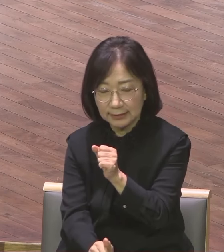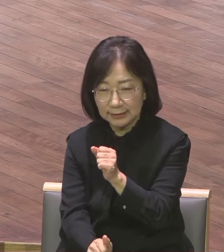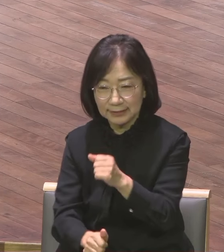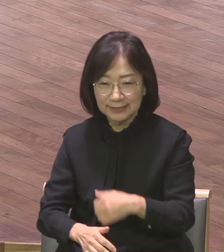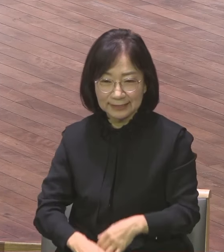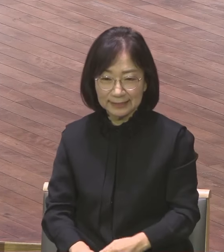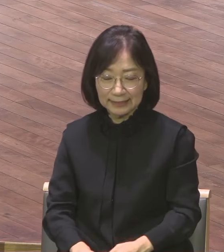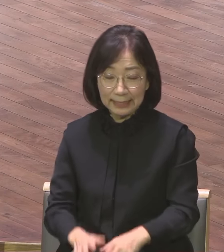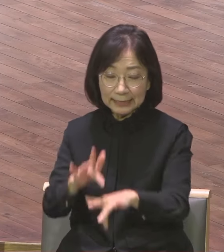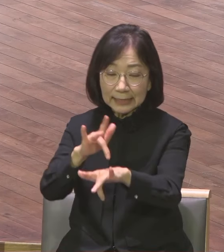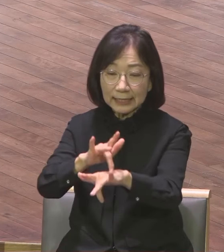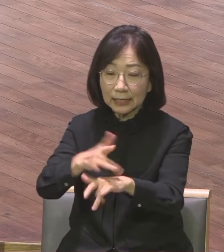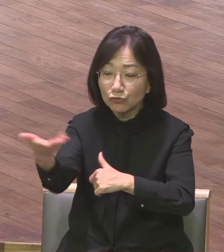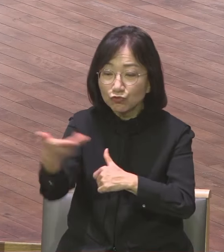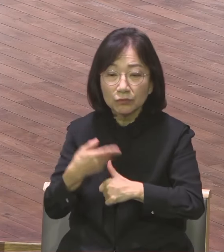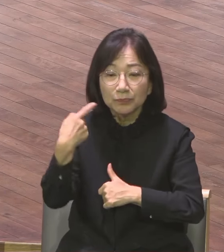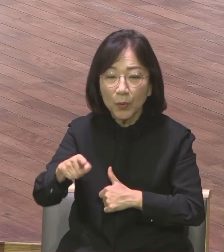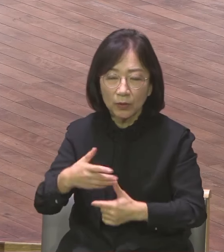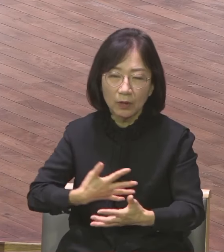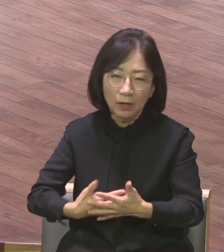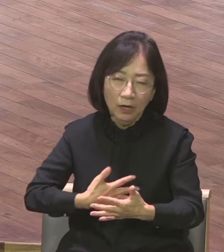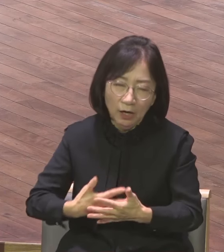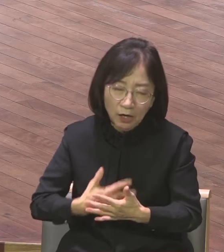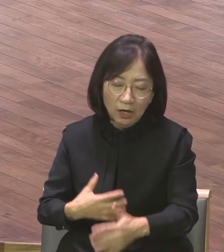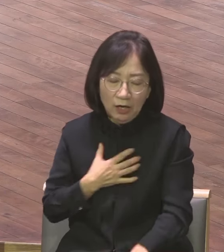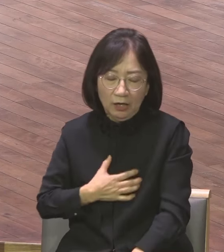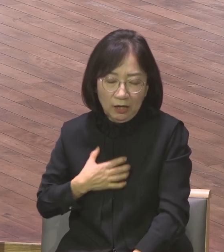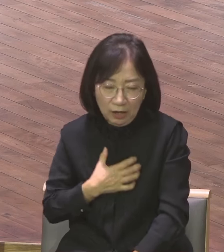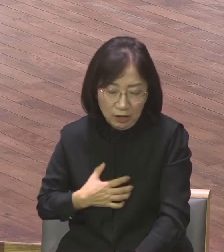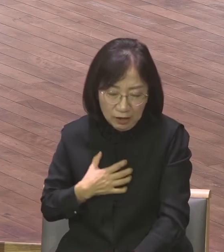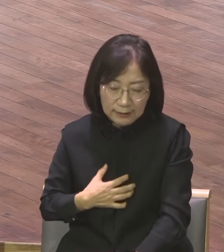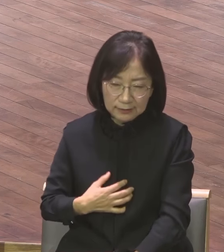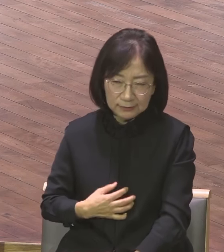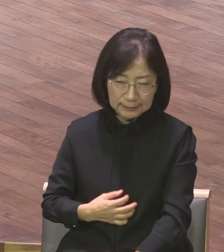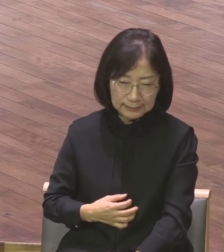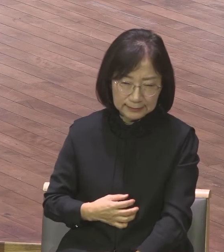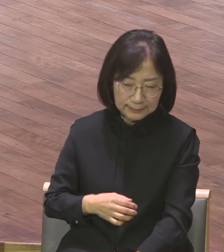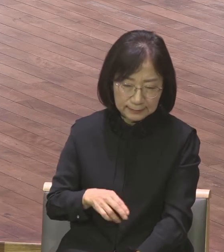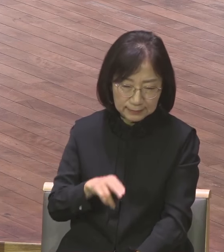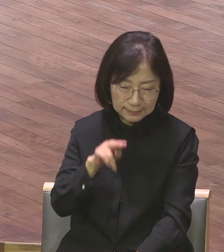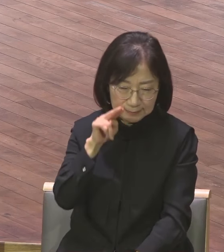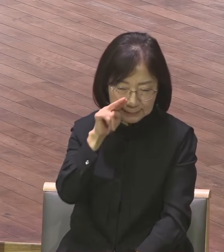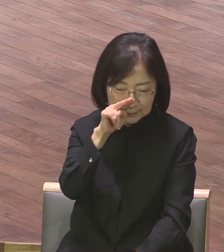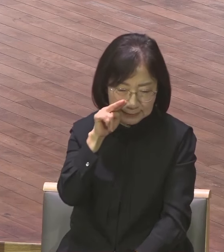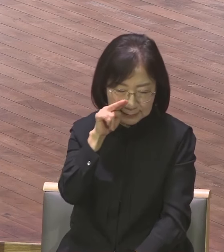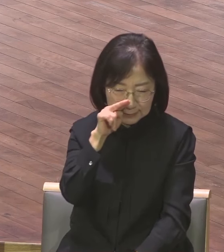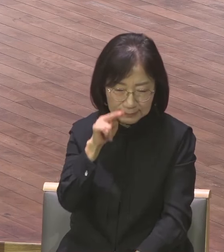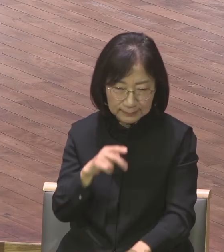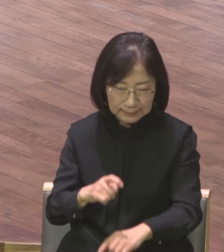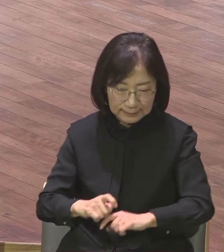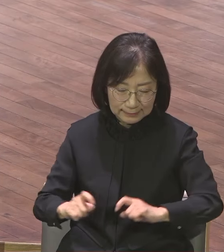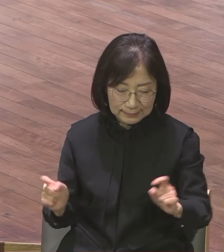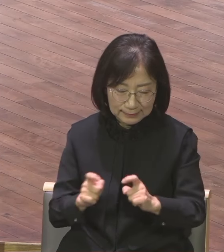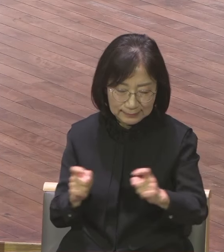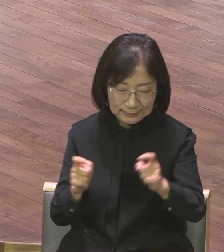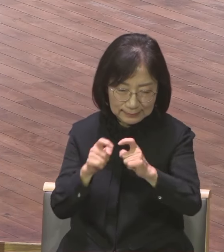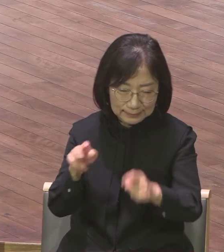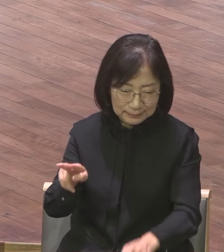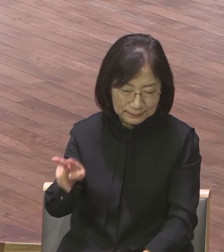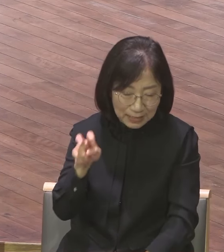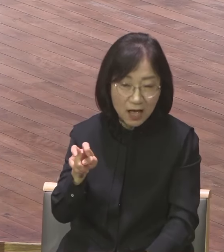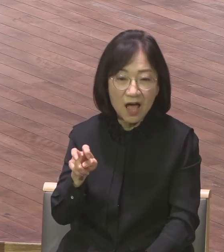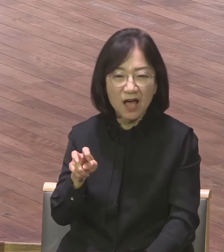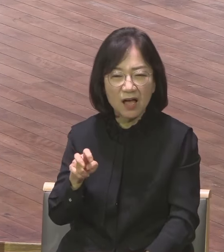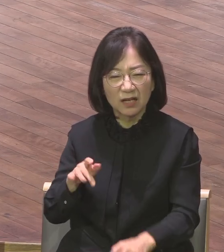주겠어요? 불안, 염려, 걱정, 시기 질투, 싸움, 분쟁, 편가르기, 요거 하는